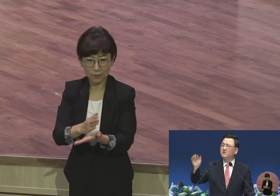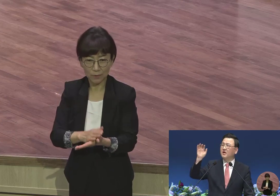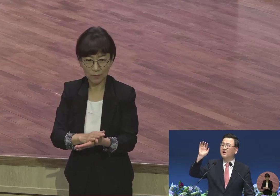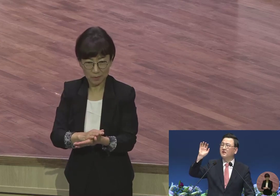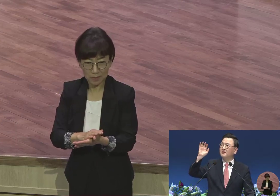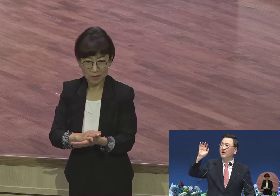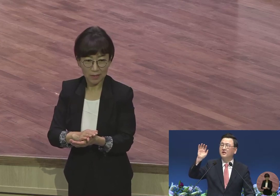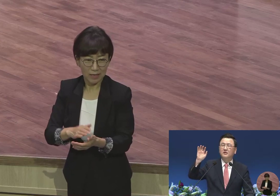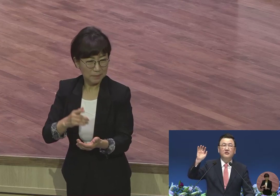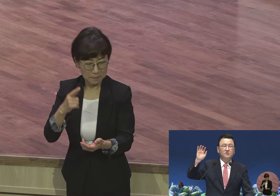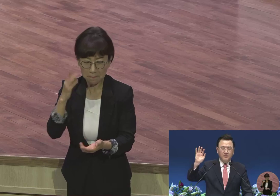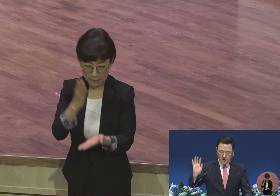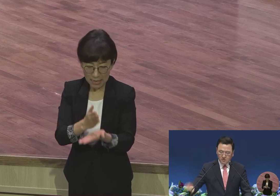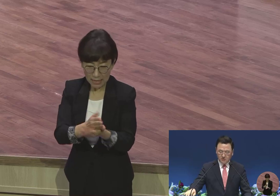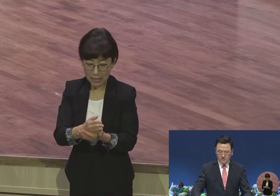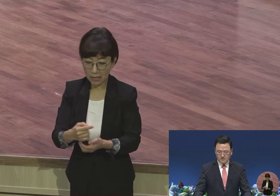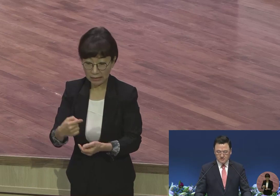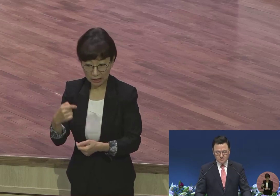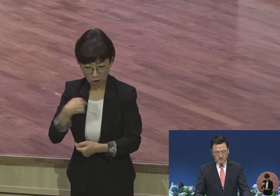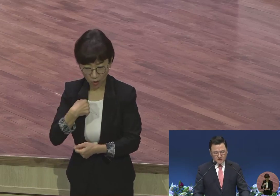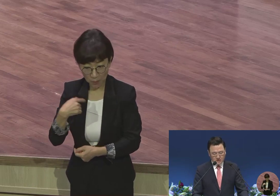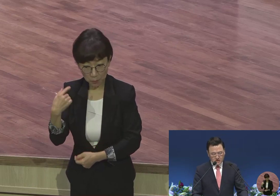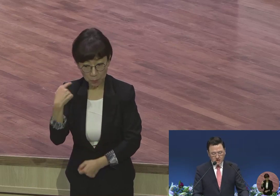너 목사라는 타이틀 좀 떼고